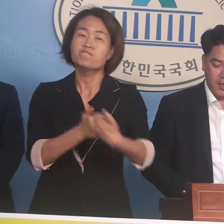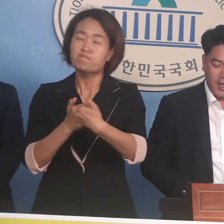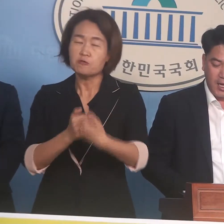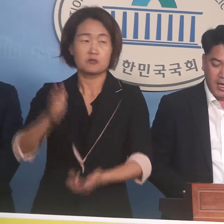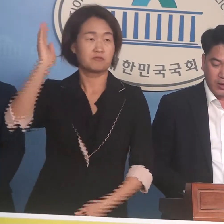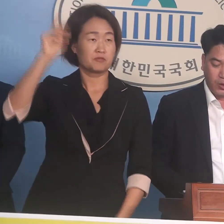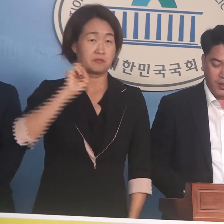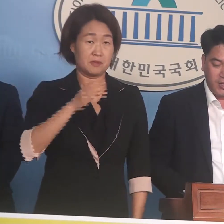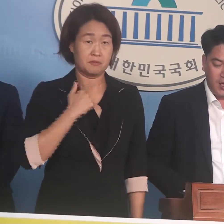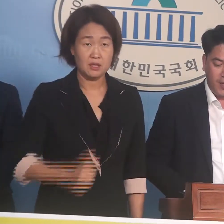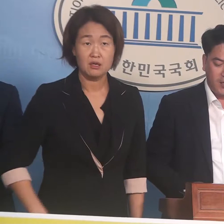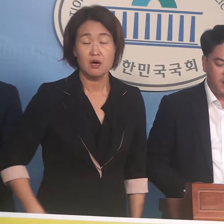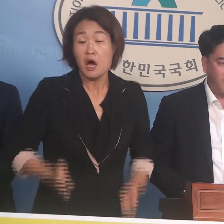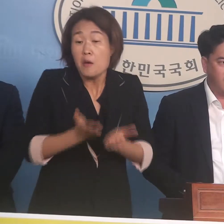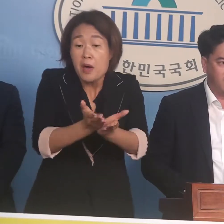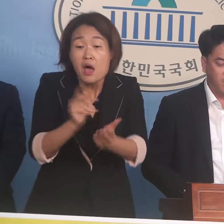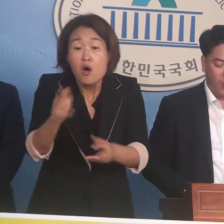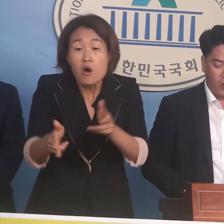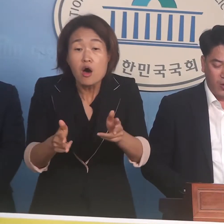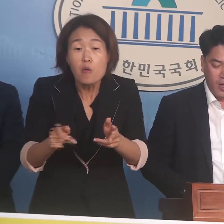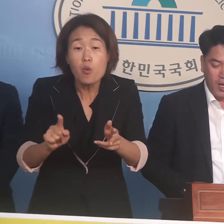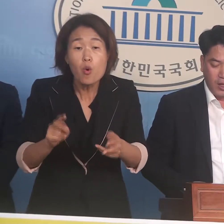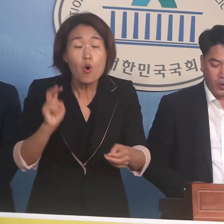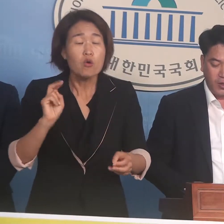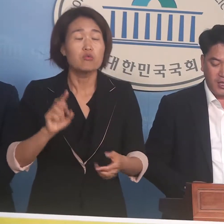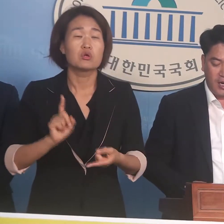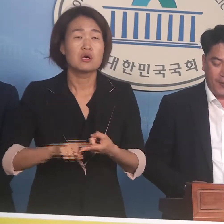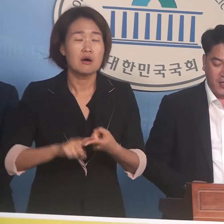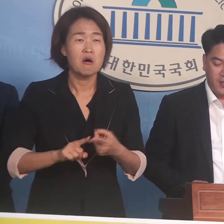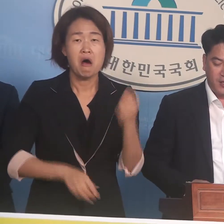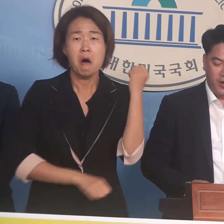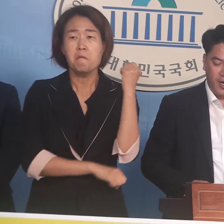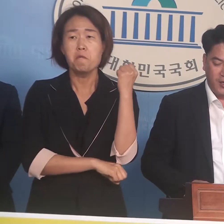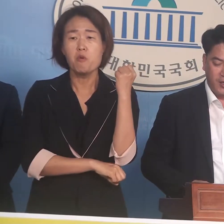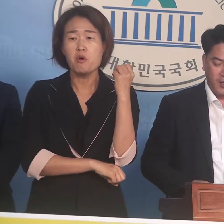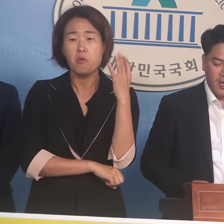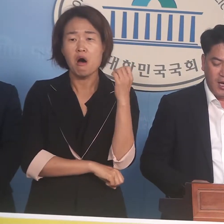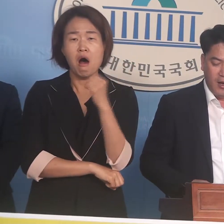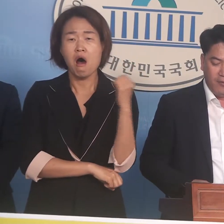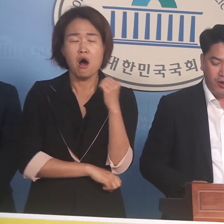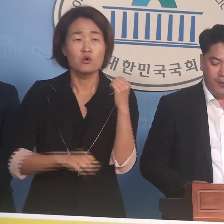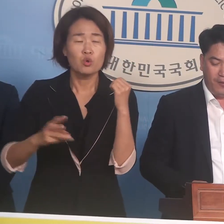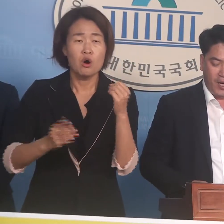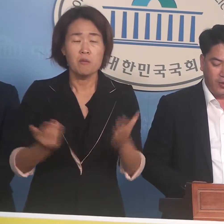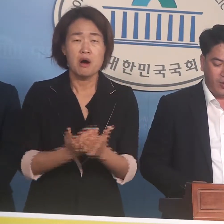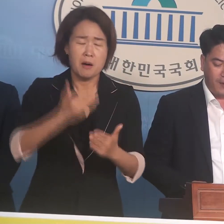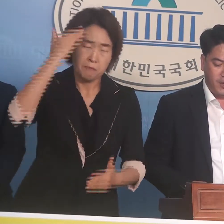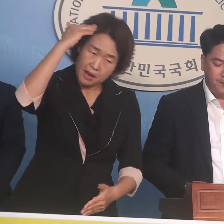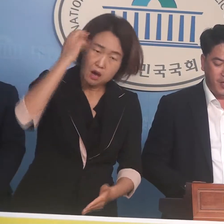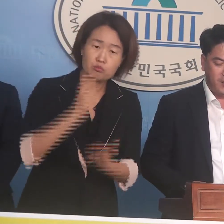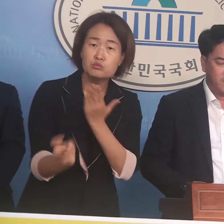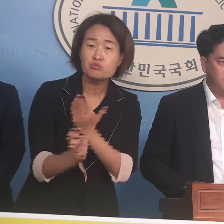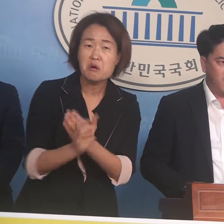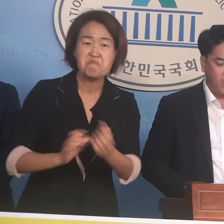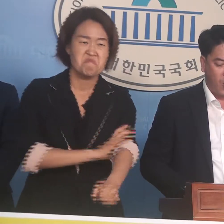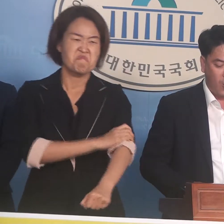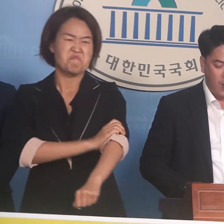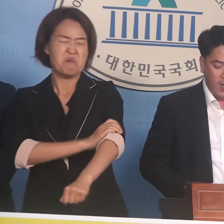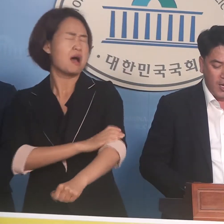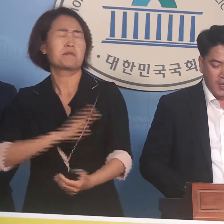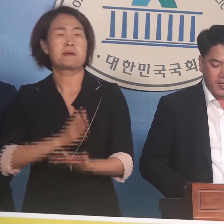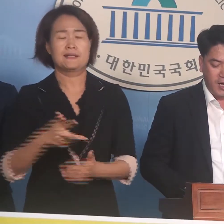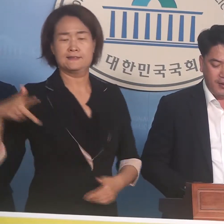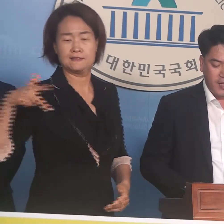답했다. 조선산업의 근간을 흔들고 조선산업 발전을 저해하는 불법 하도급 갑질 피해를